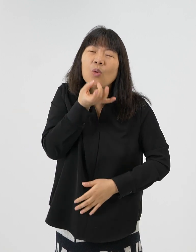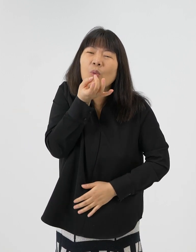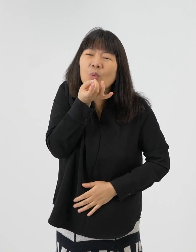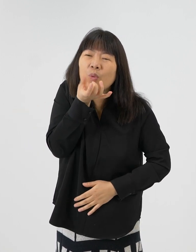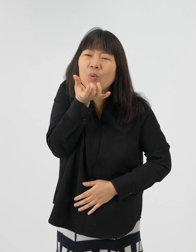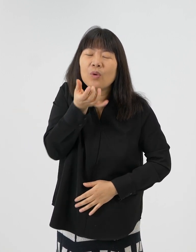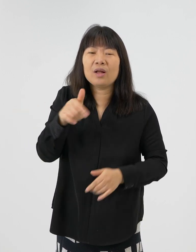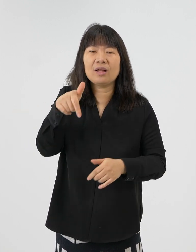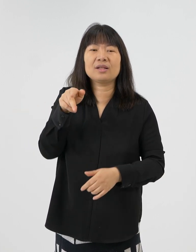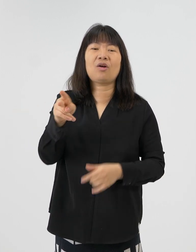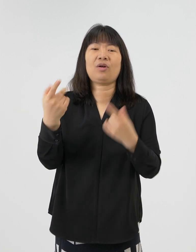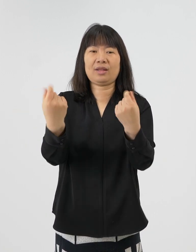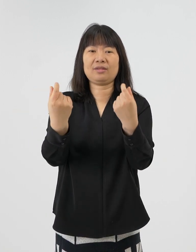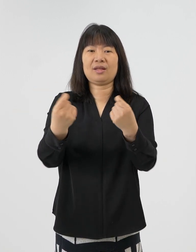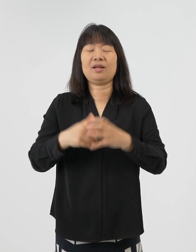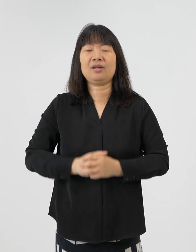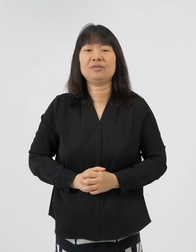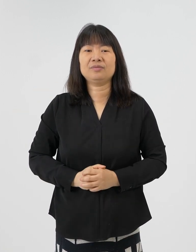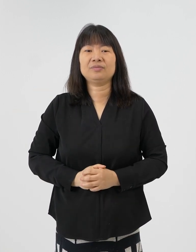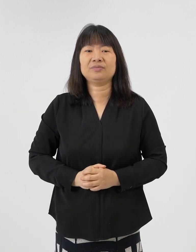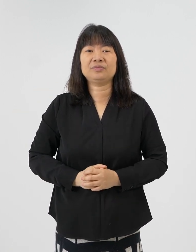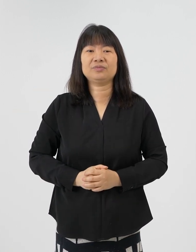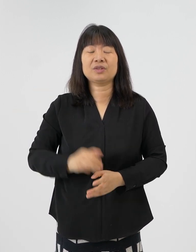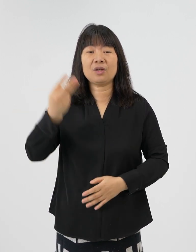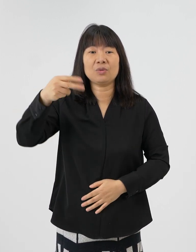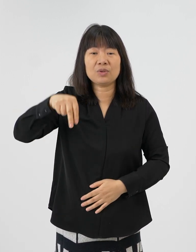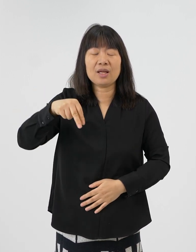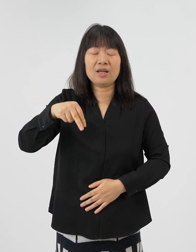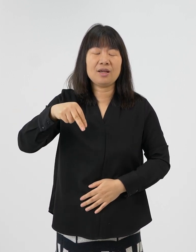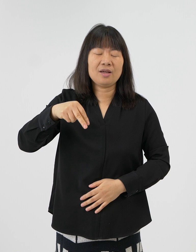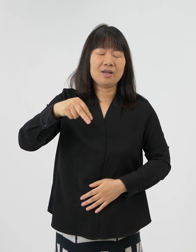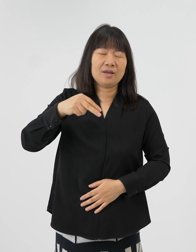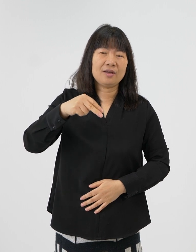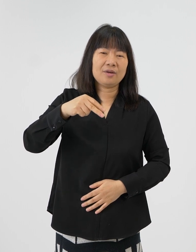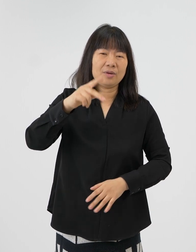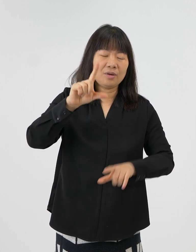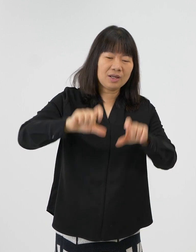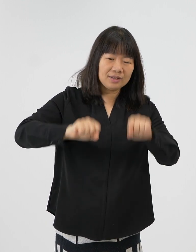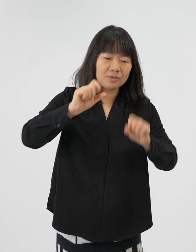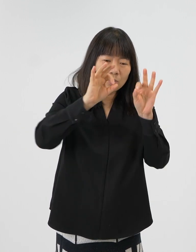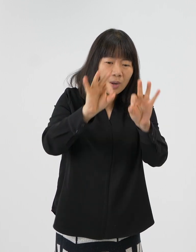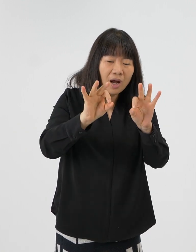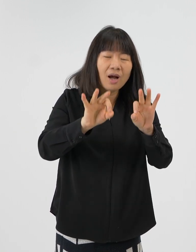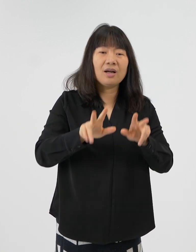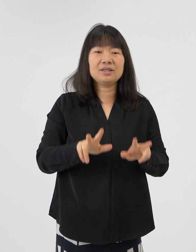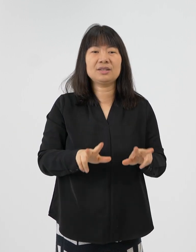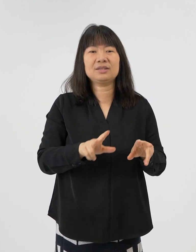같도다. 이 롯의 행로를 보세요. 이 시편의 행로와 너무도 무서울이만치